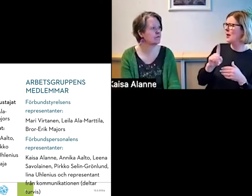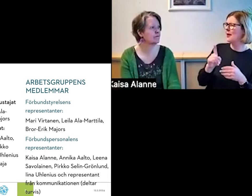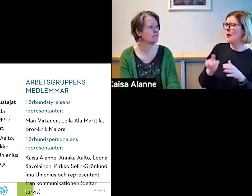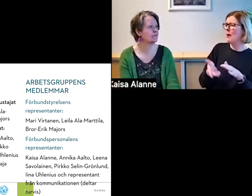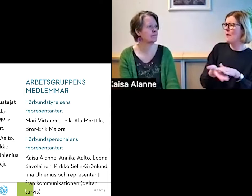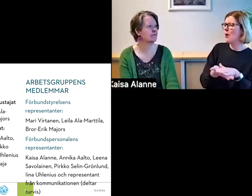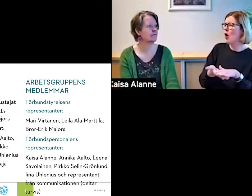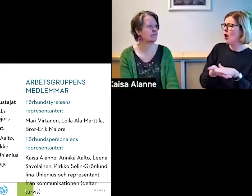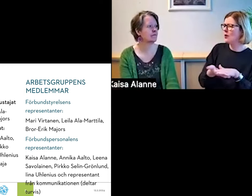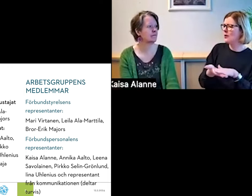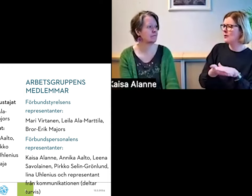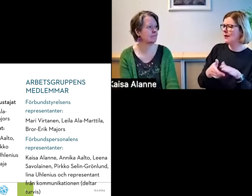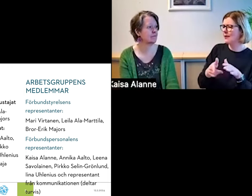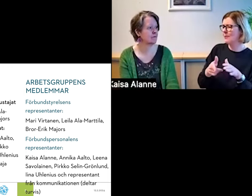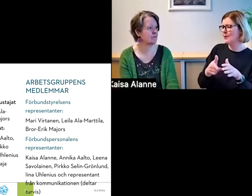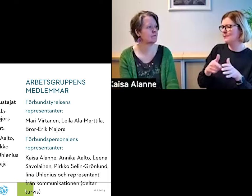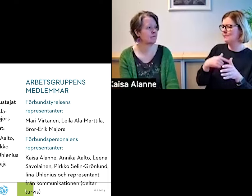Voisitko Pirkko kertoa vähän siitä, että